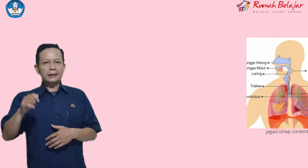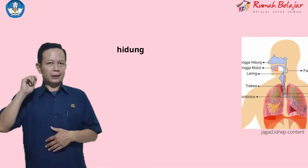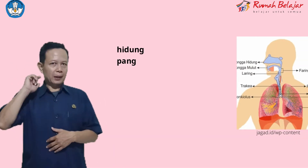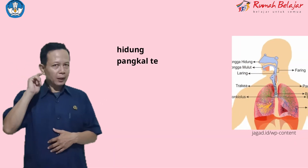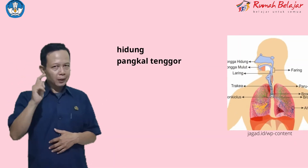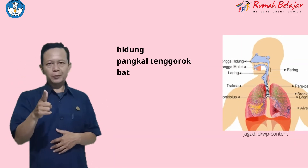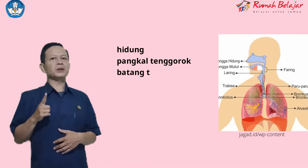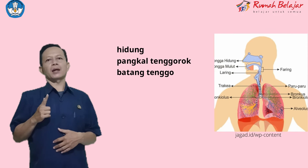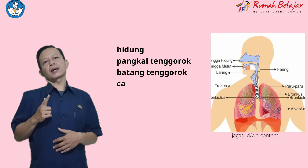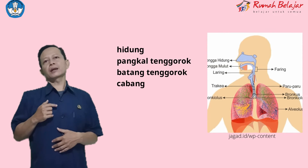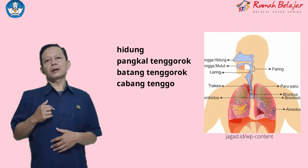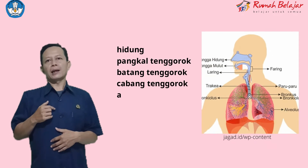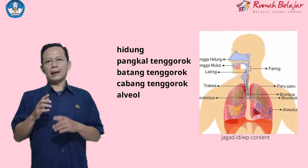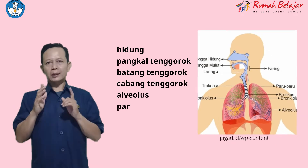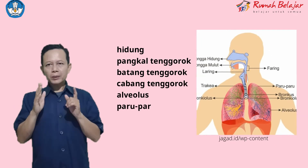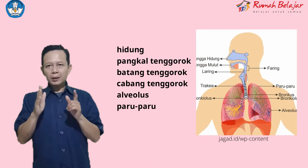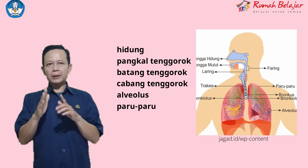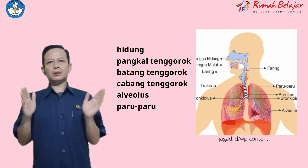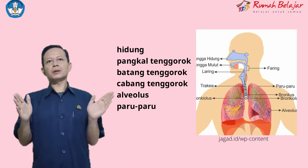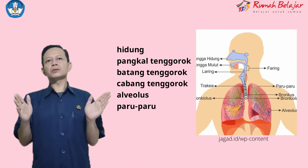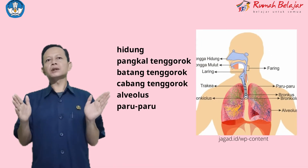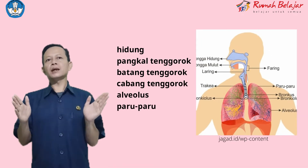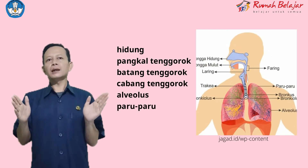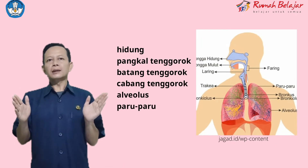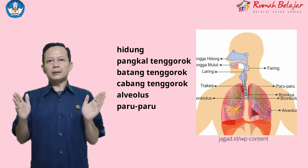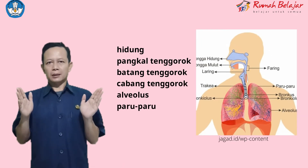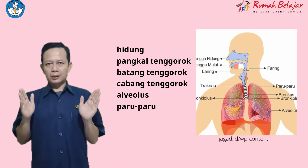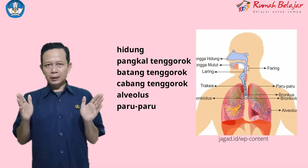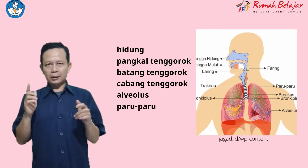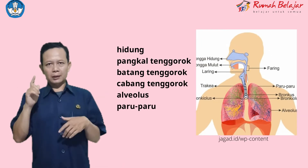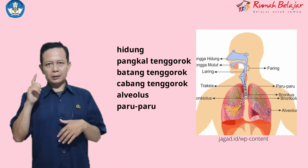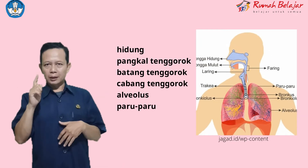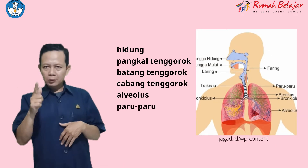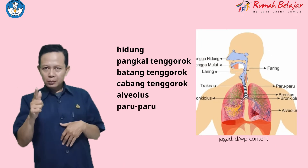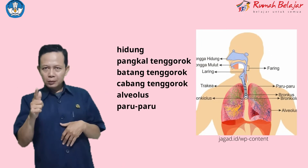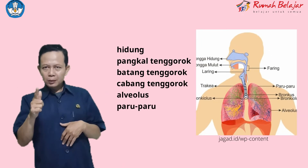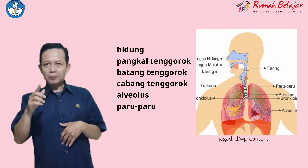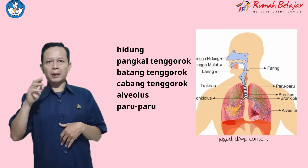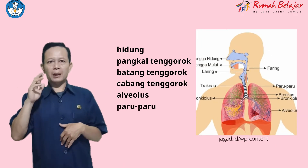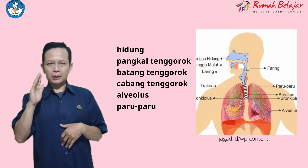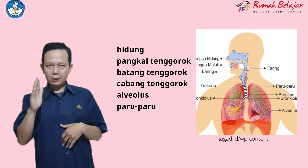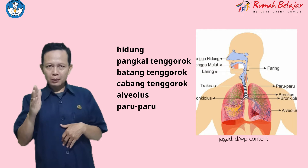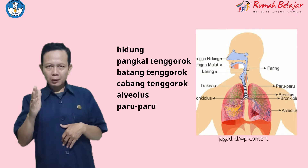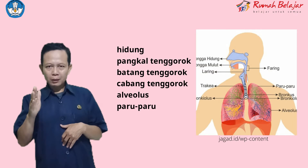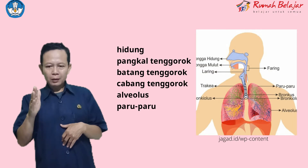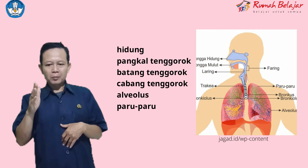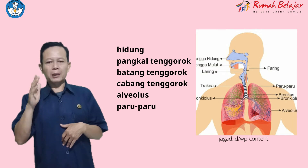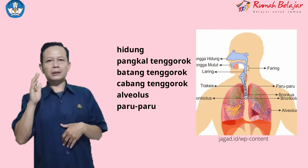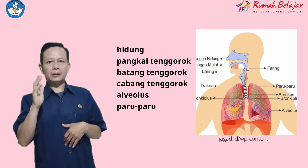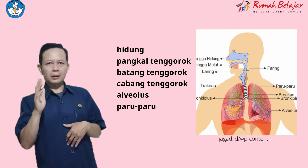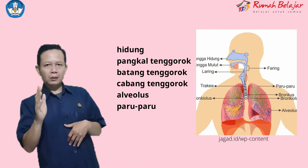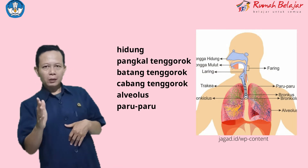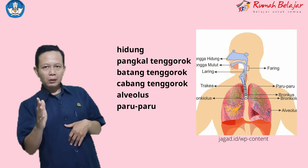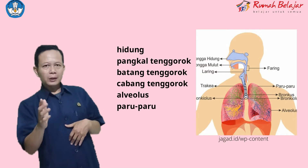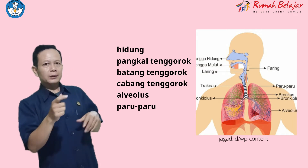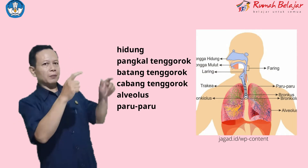belajar, secara garis besar, alat pernapasan manusia terdiri atas hidung, pangkal tenggorok,